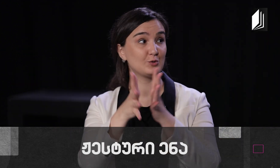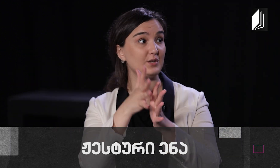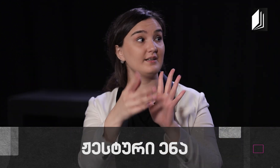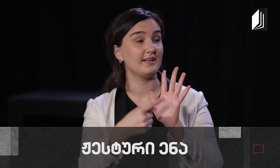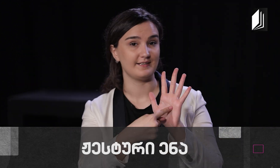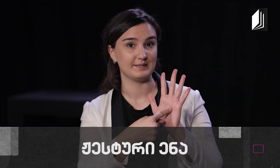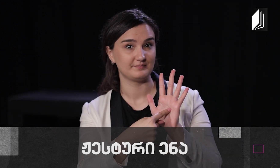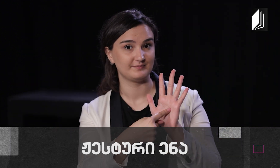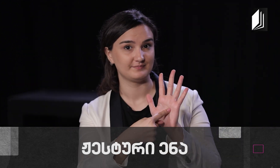შესტური ენა.